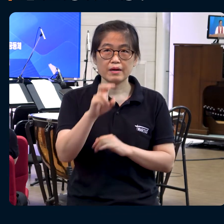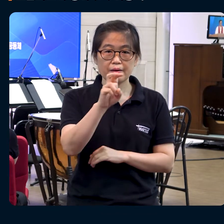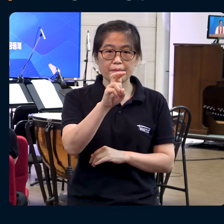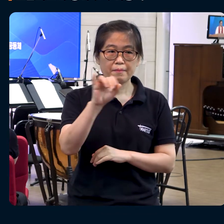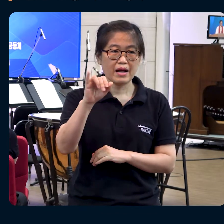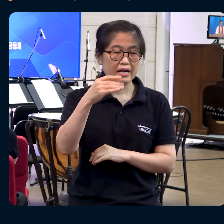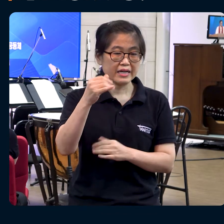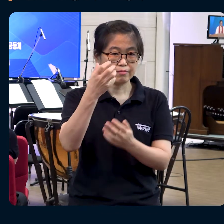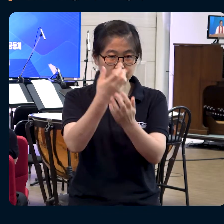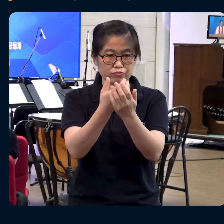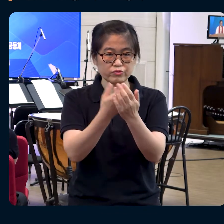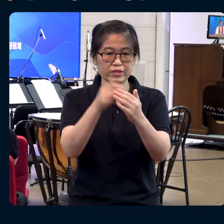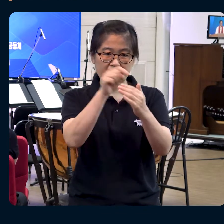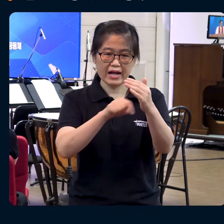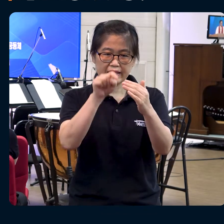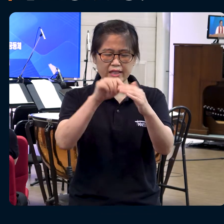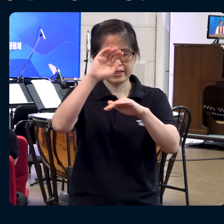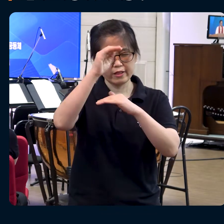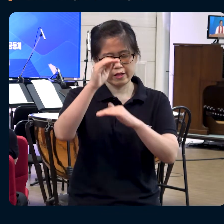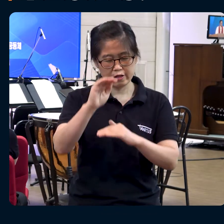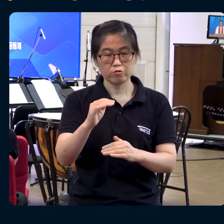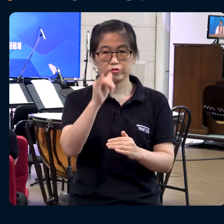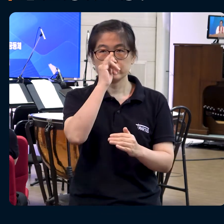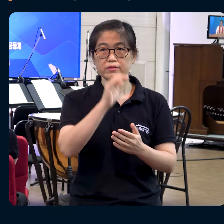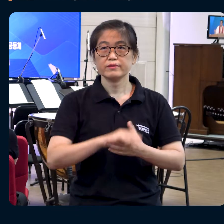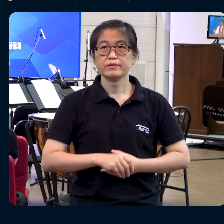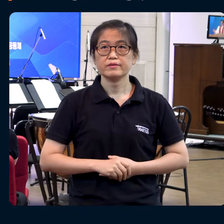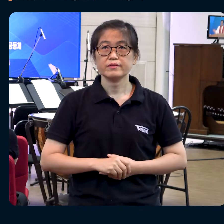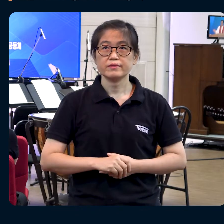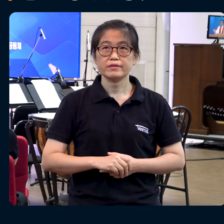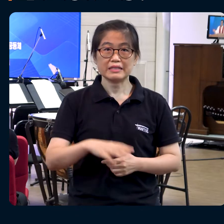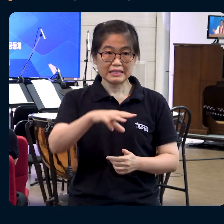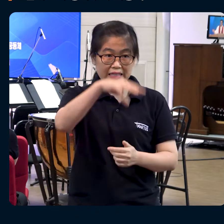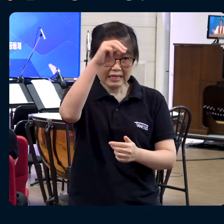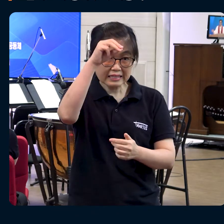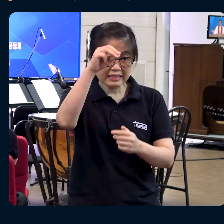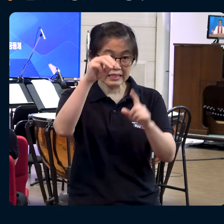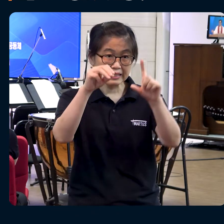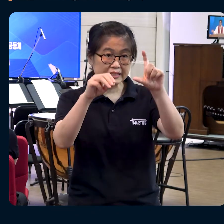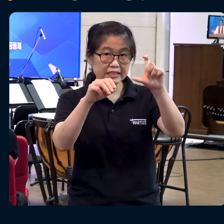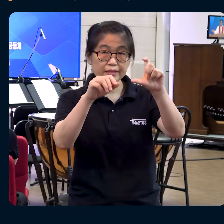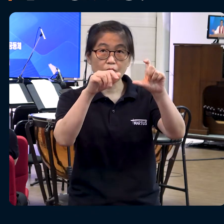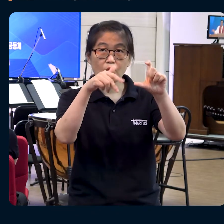마리 문서가 발굴되고 해석되면서 창세기 15장이 풀렸습니다.